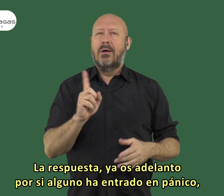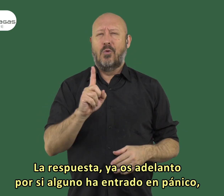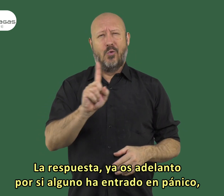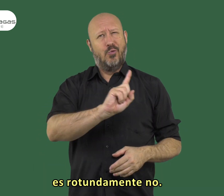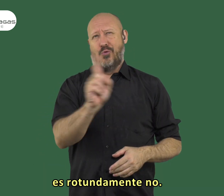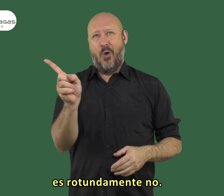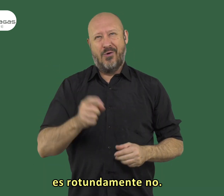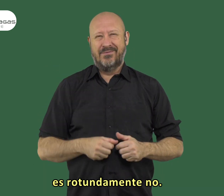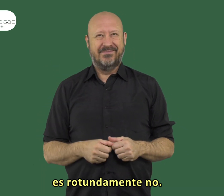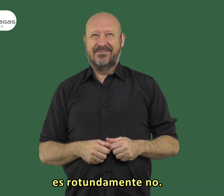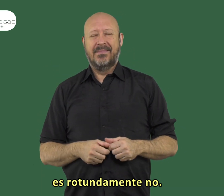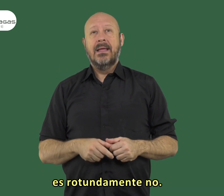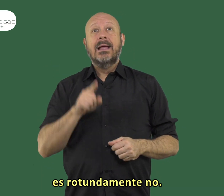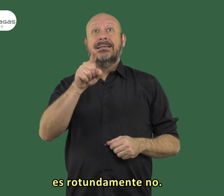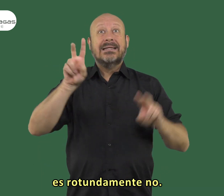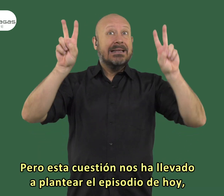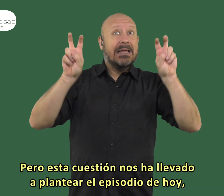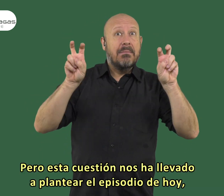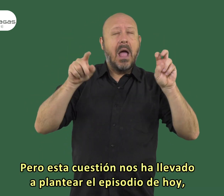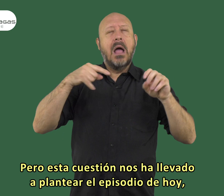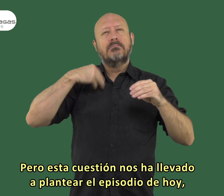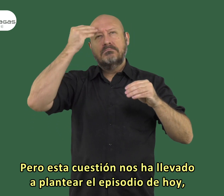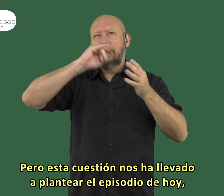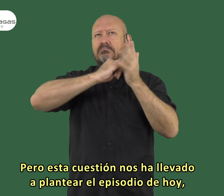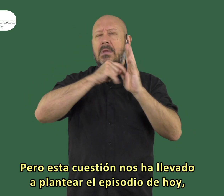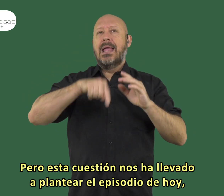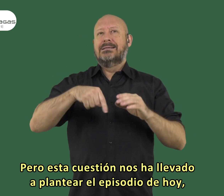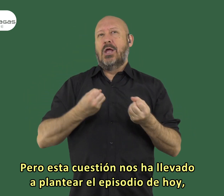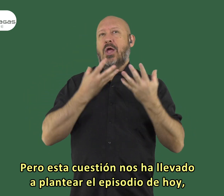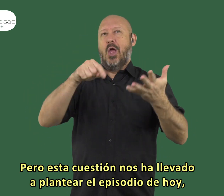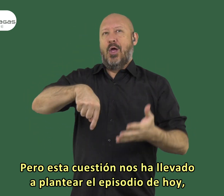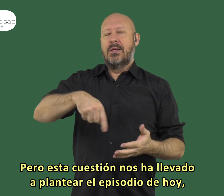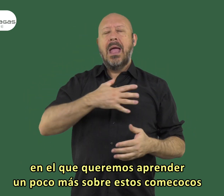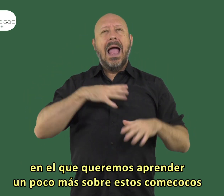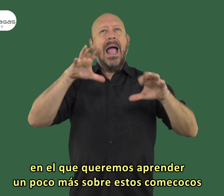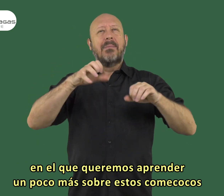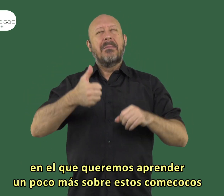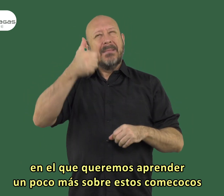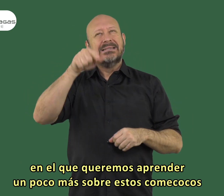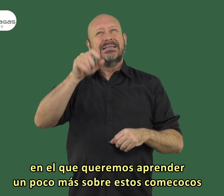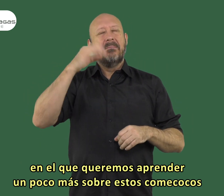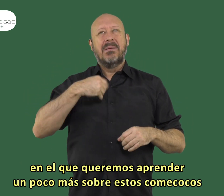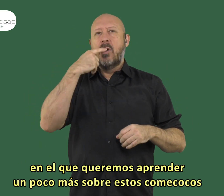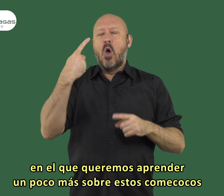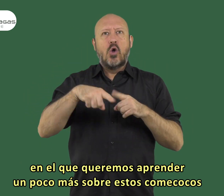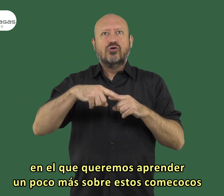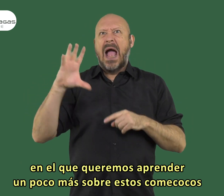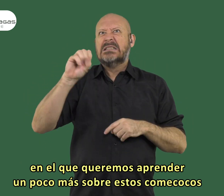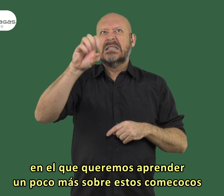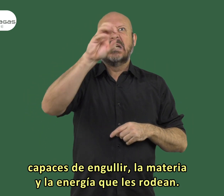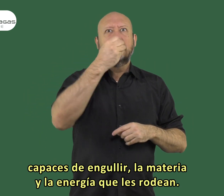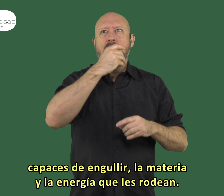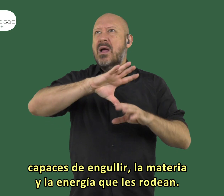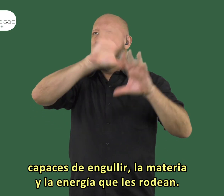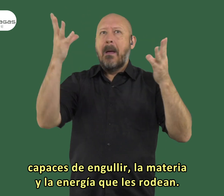entrado en pánico, es rotundamente no. Pero esta cuestión nos ha llevado a plantear el episodio de hoy en el que queremos aprender un poco más sobre estos